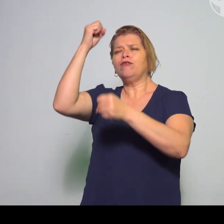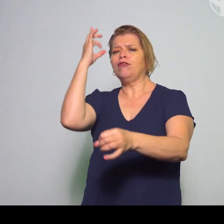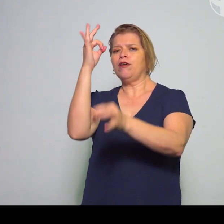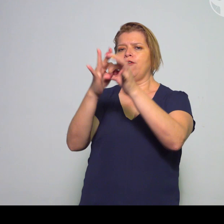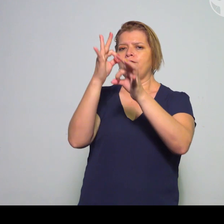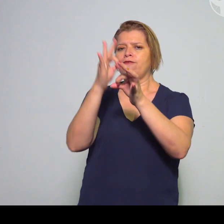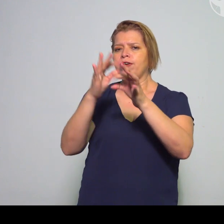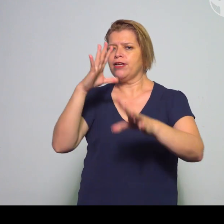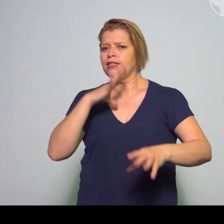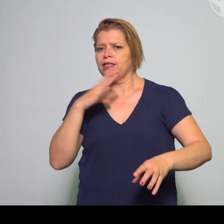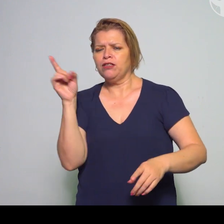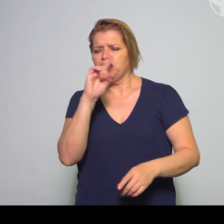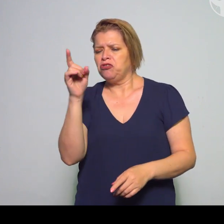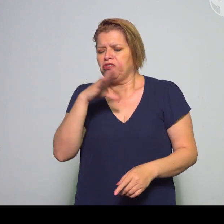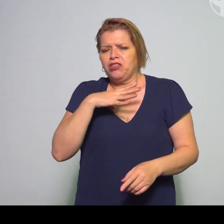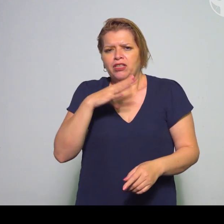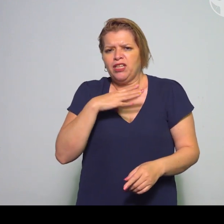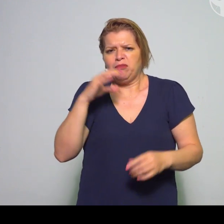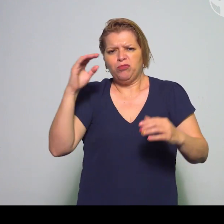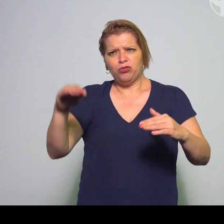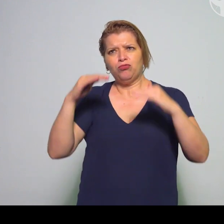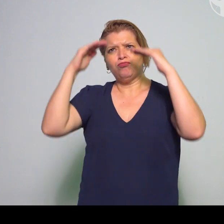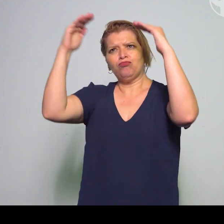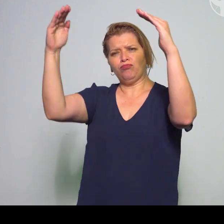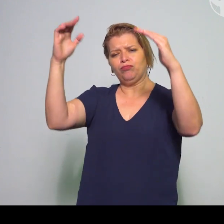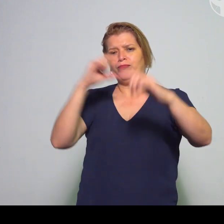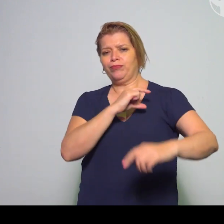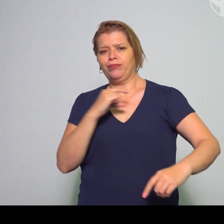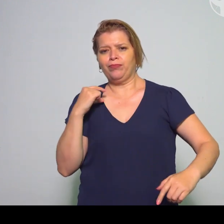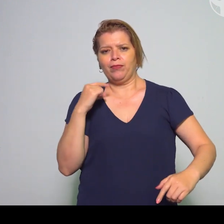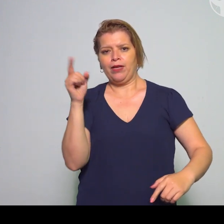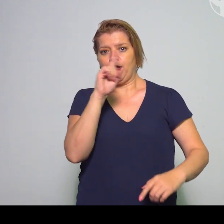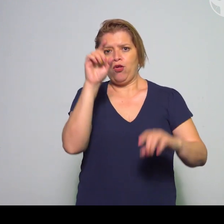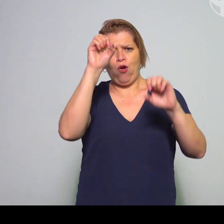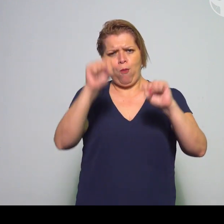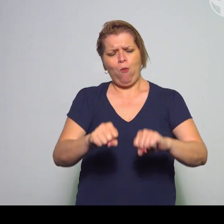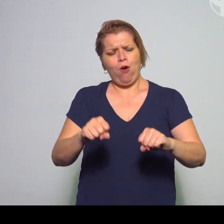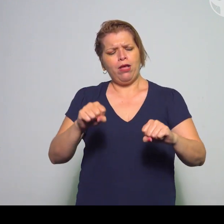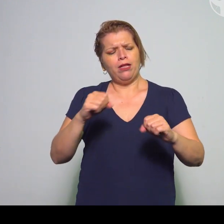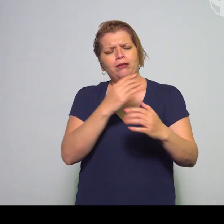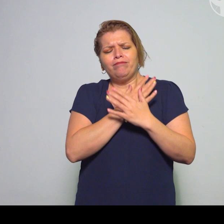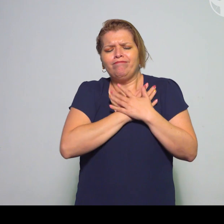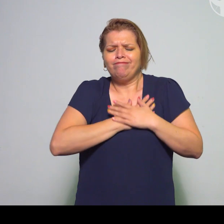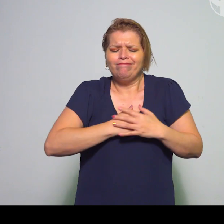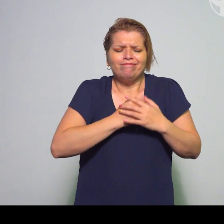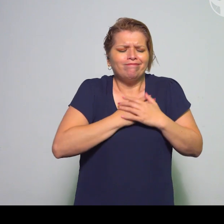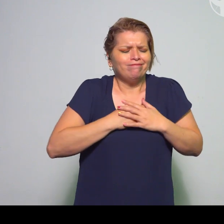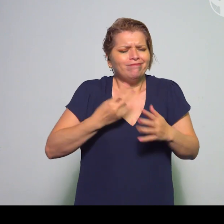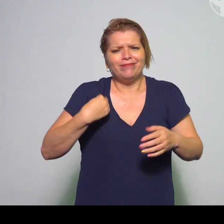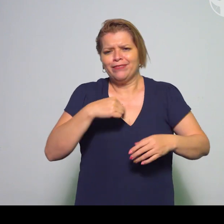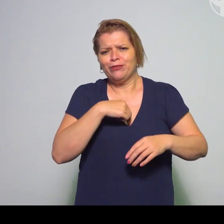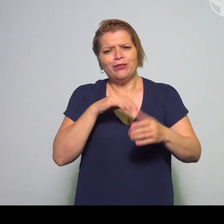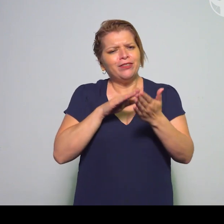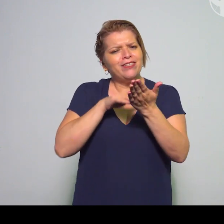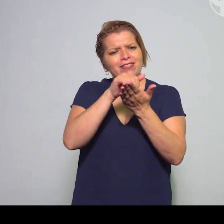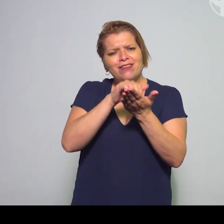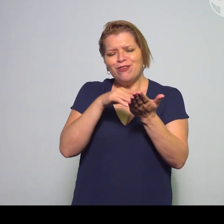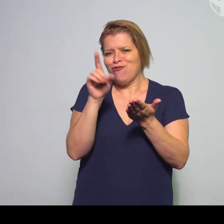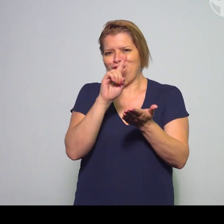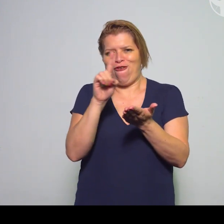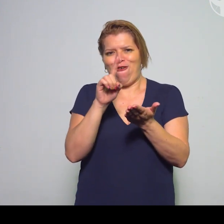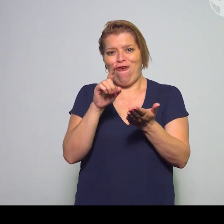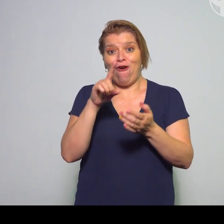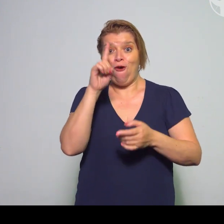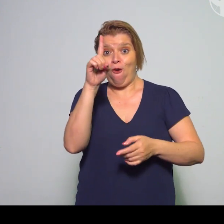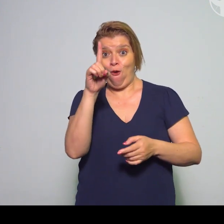fe que profesamos, porque no tenemos un sumo sacerdote incapaz de compadecerse de nuestras debilidades, sino